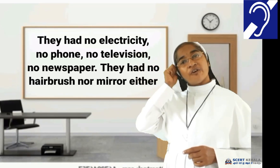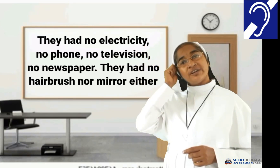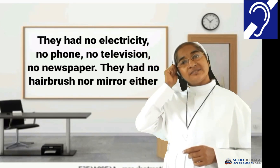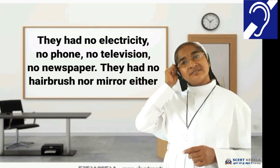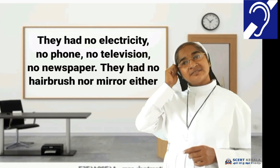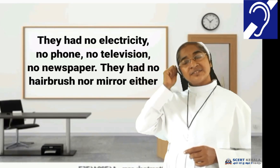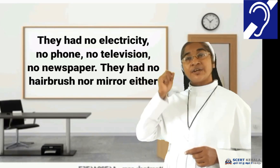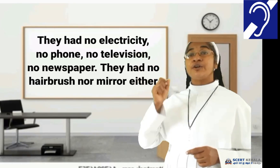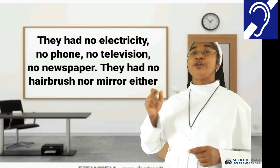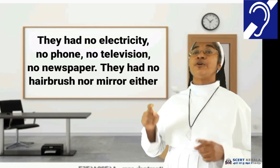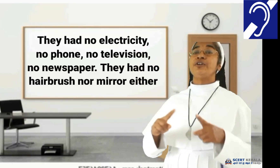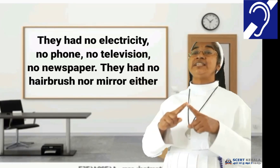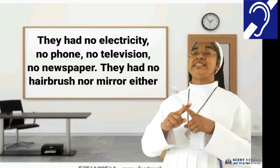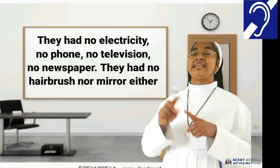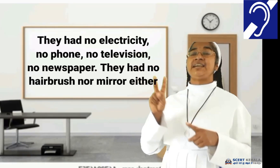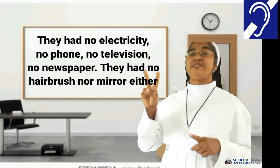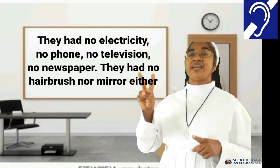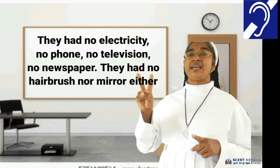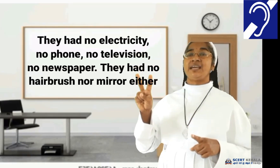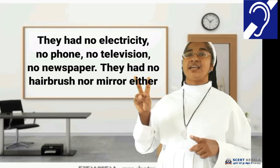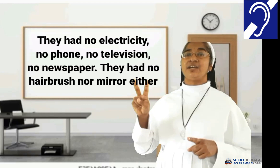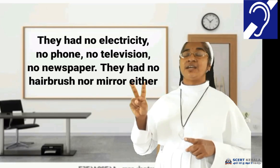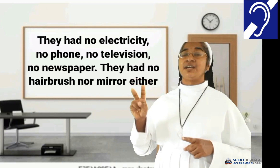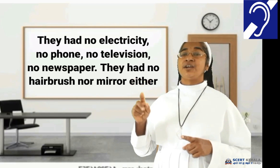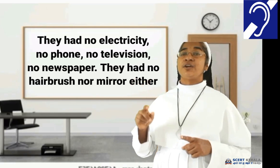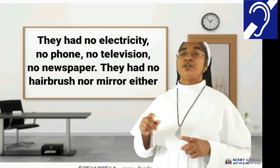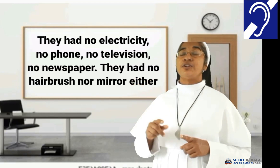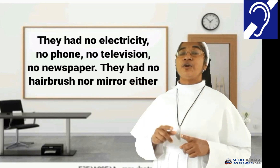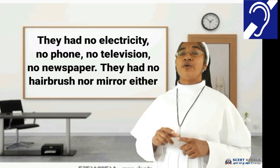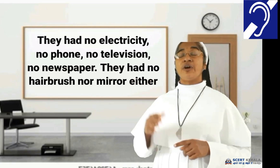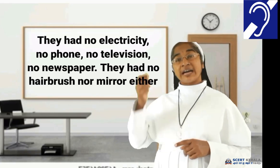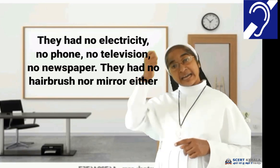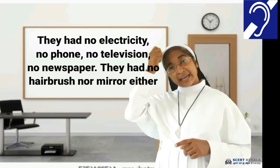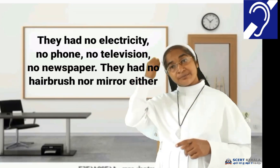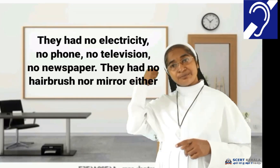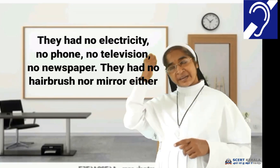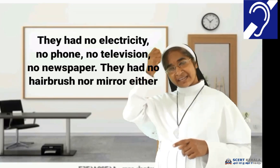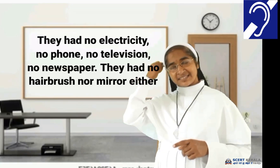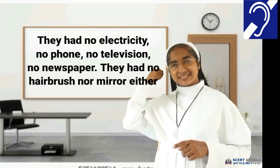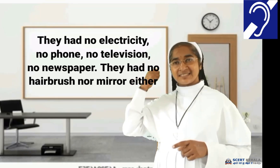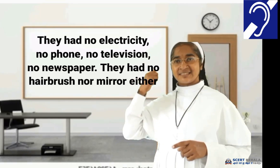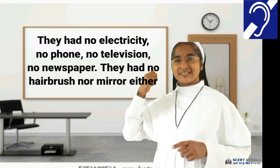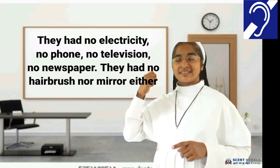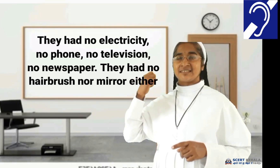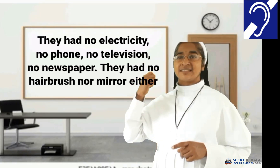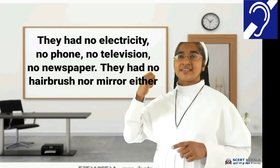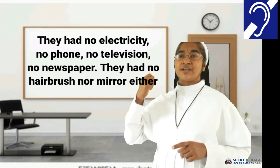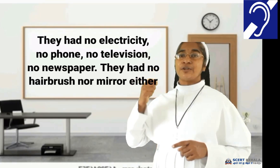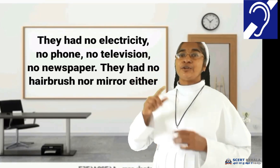phone, no TV, no hairbrush,